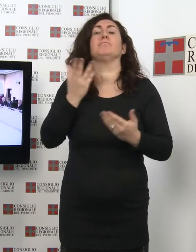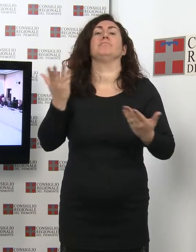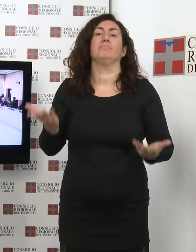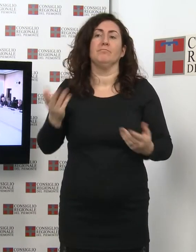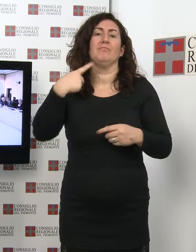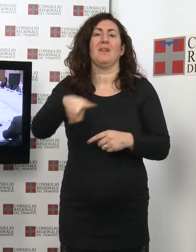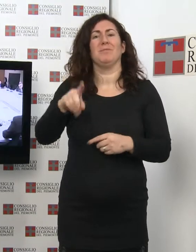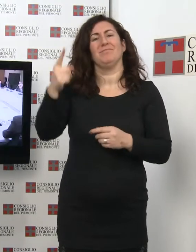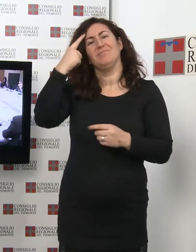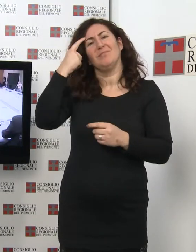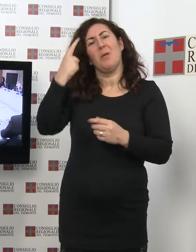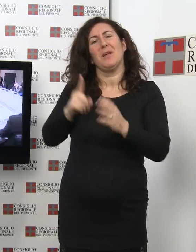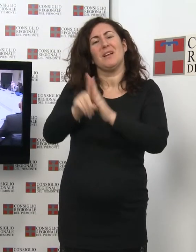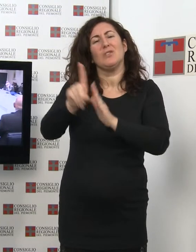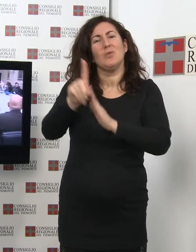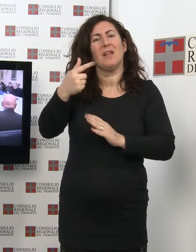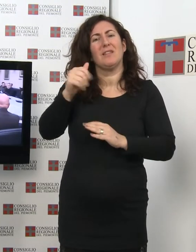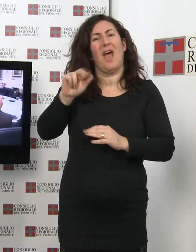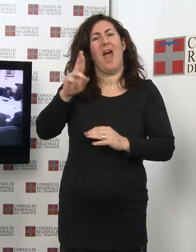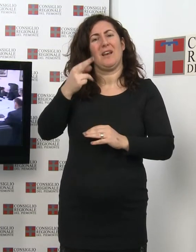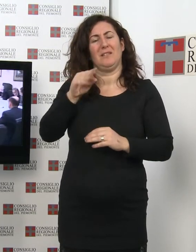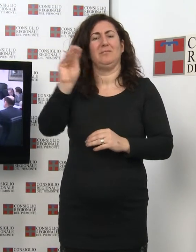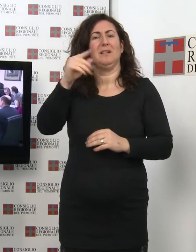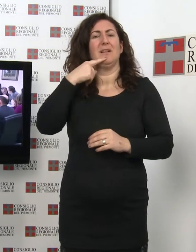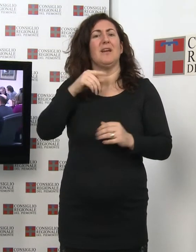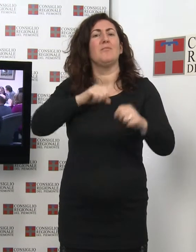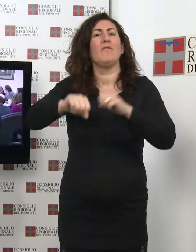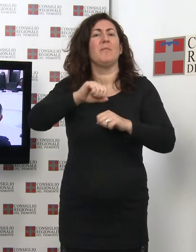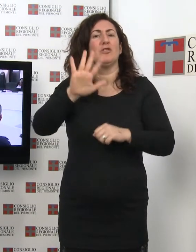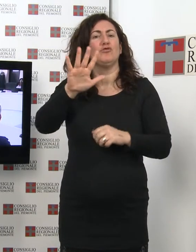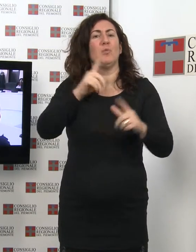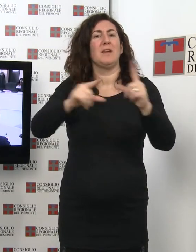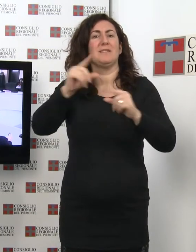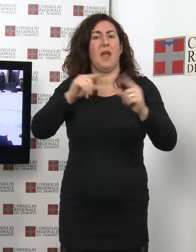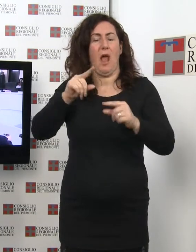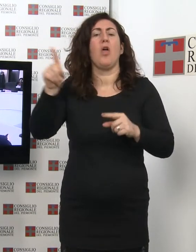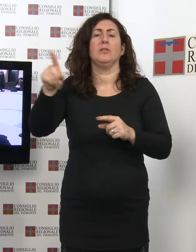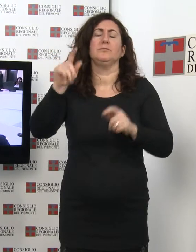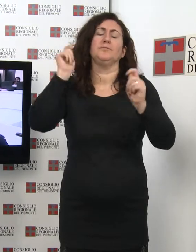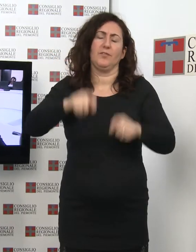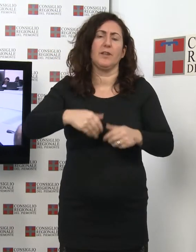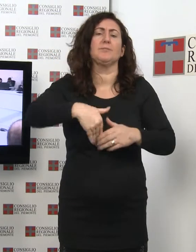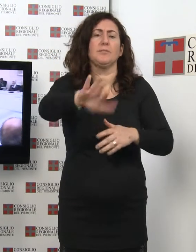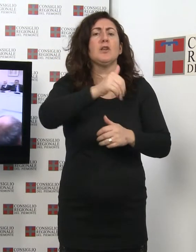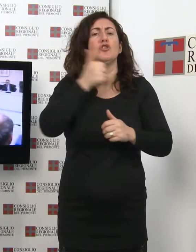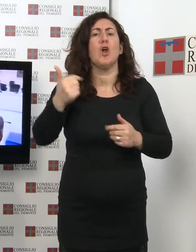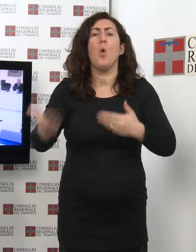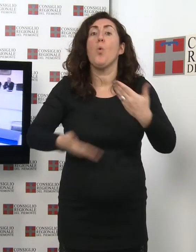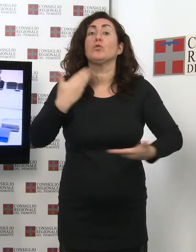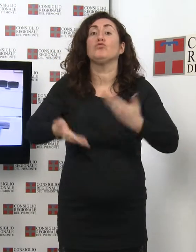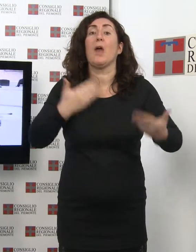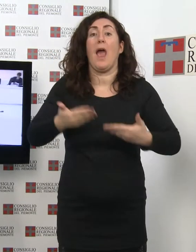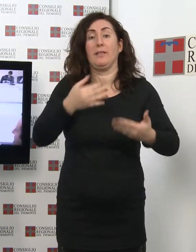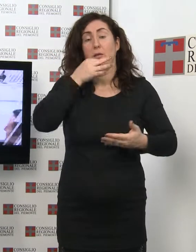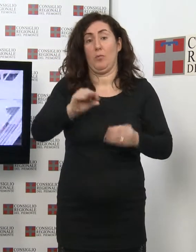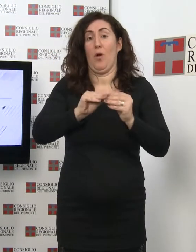5 Stelle, si è stabilito di procedere in commissione all'esame degli atti indifferibili e urgenti, senza, per il momento, convocare sedute